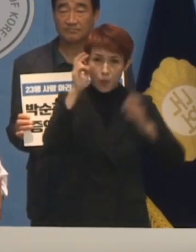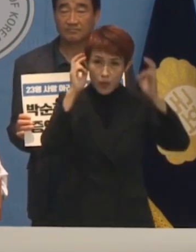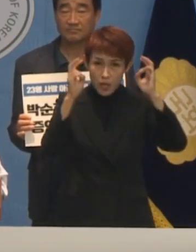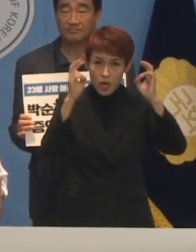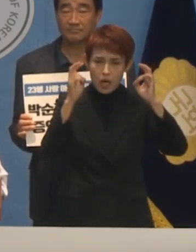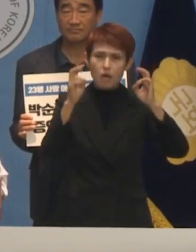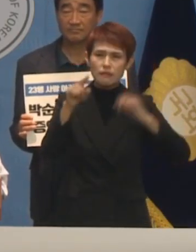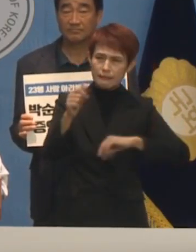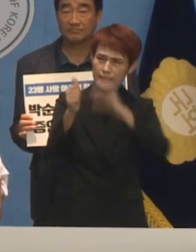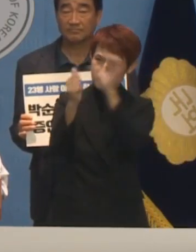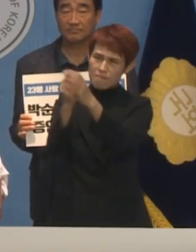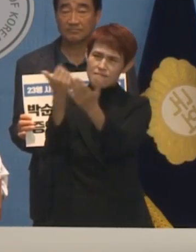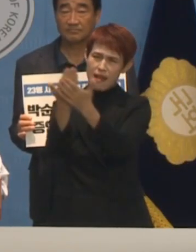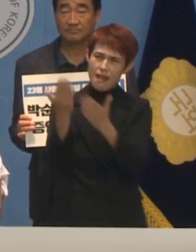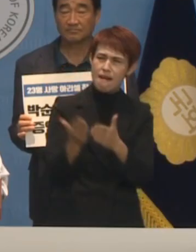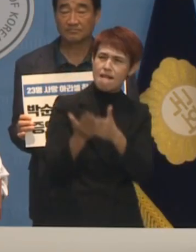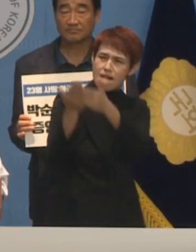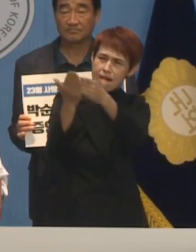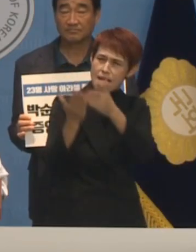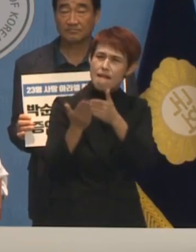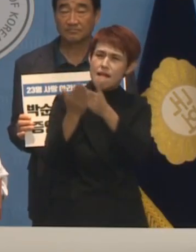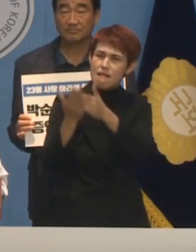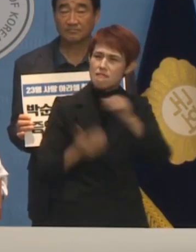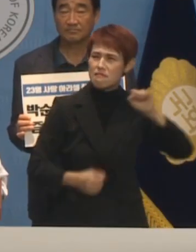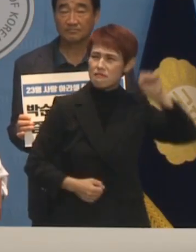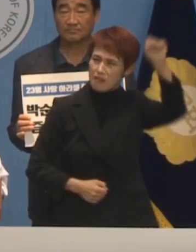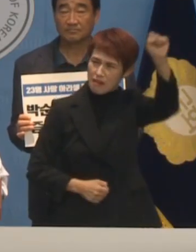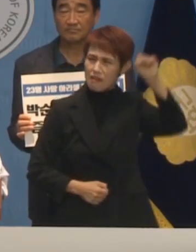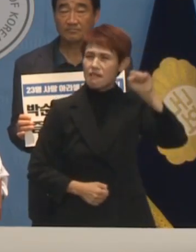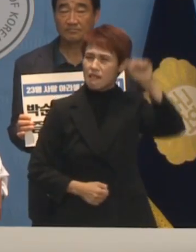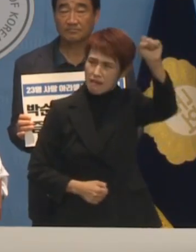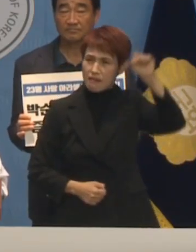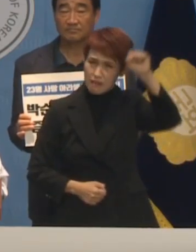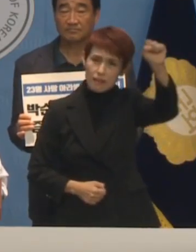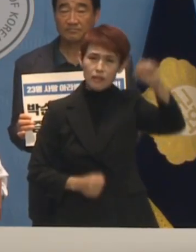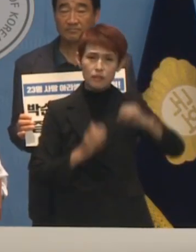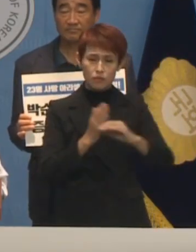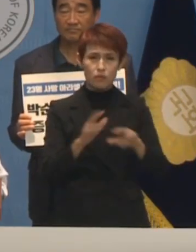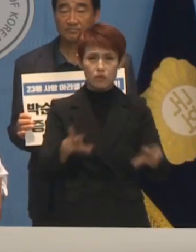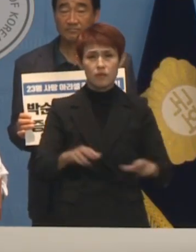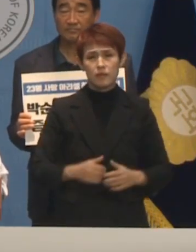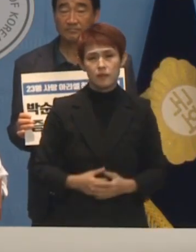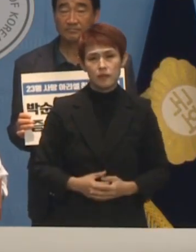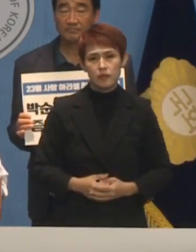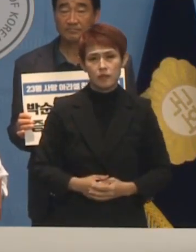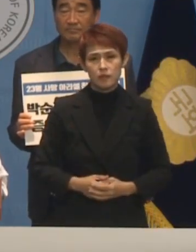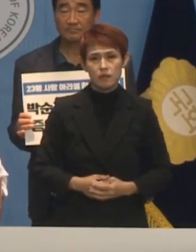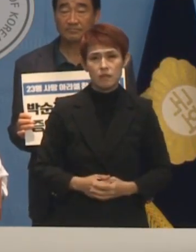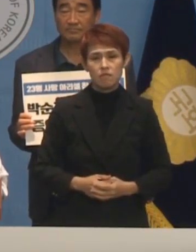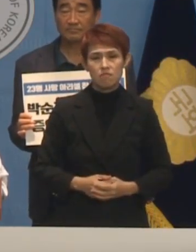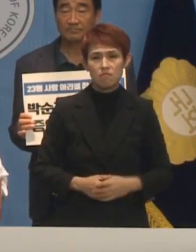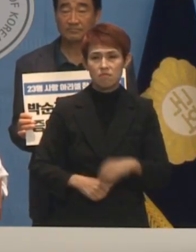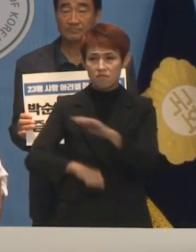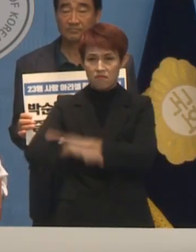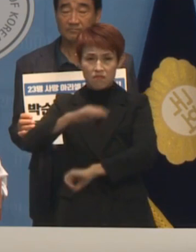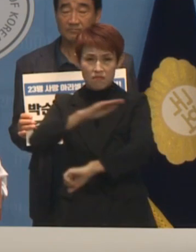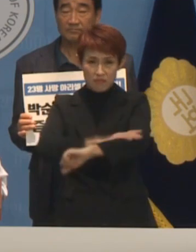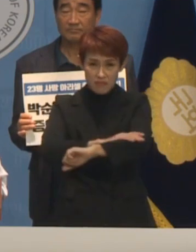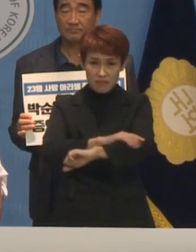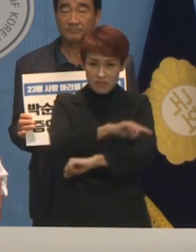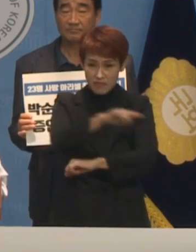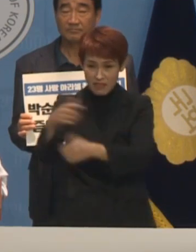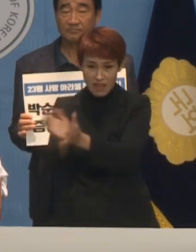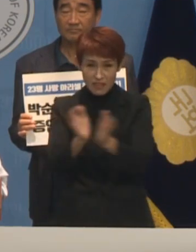것을 외치며 여전히 길 위에서 농성장에서 싸우고 계십니다. 거대 양당의 정치적 계산